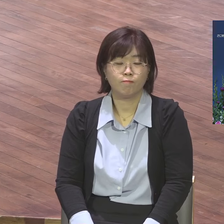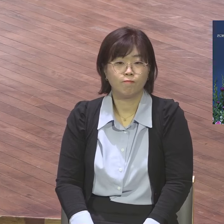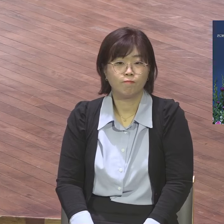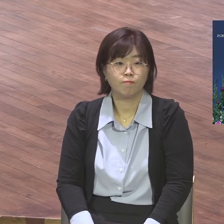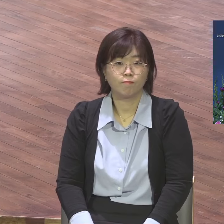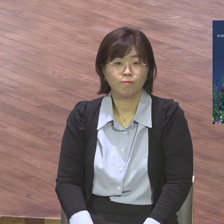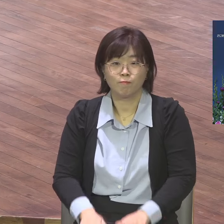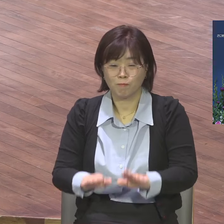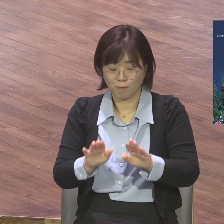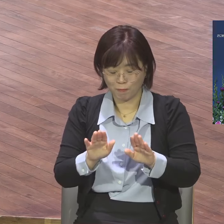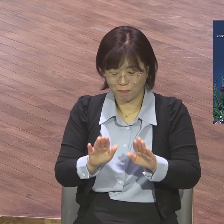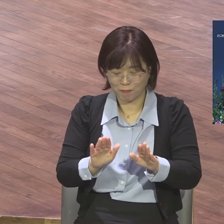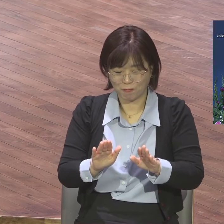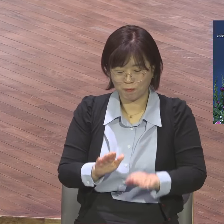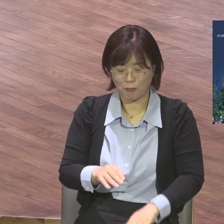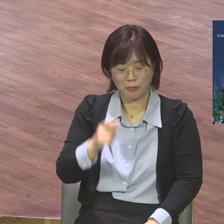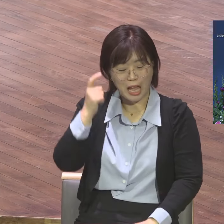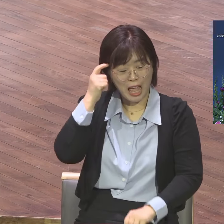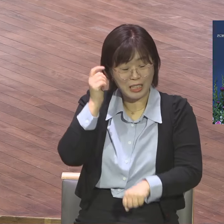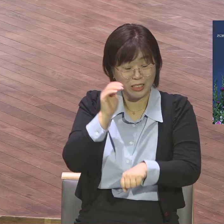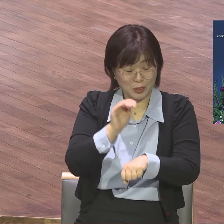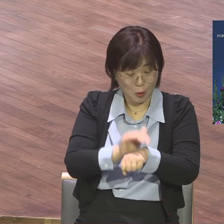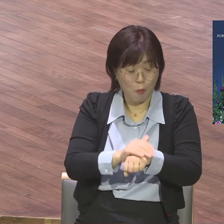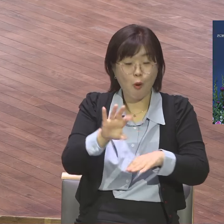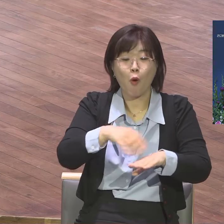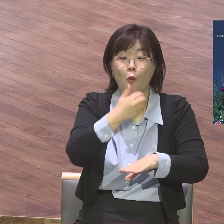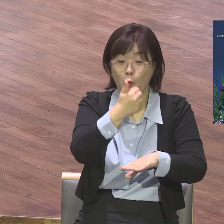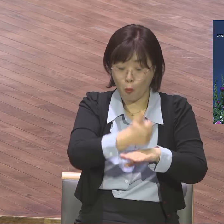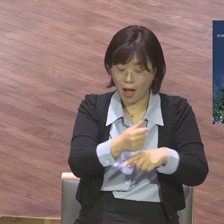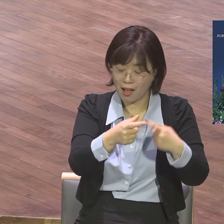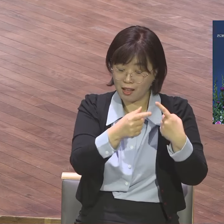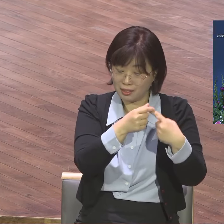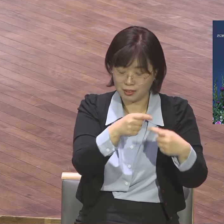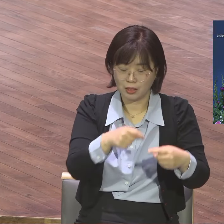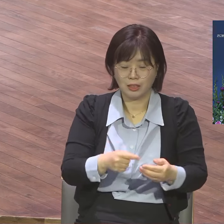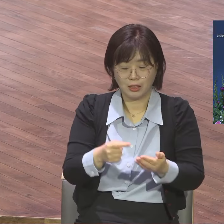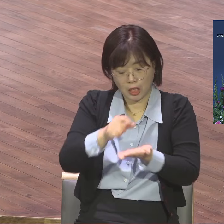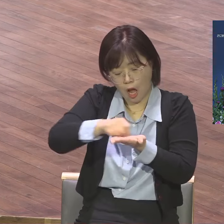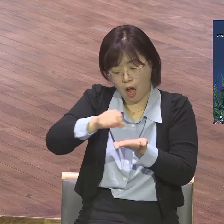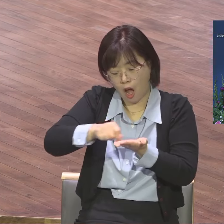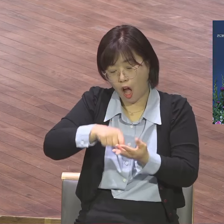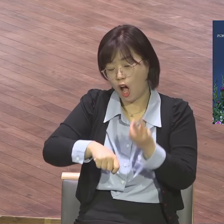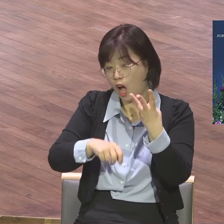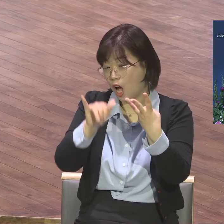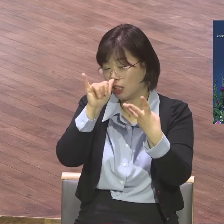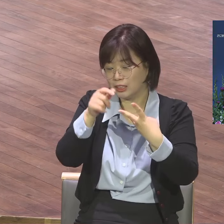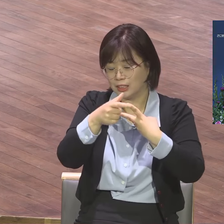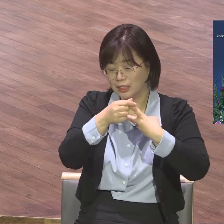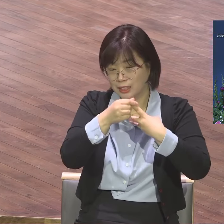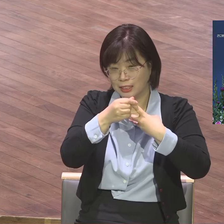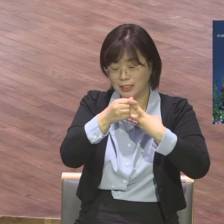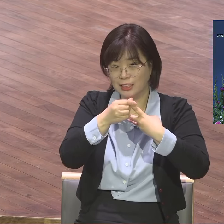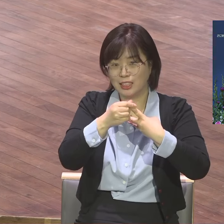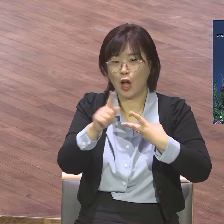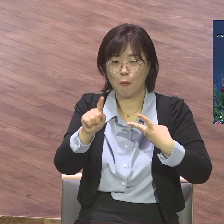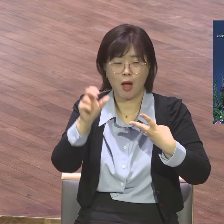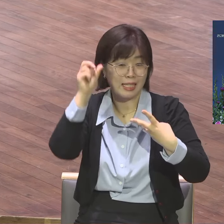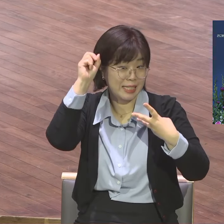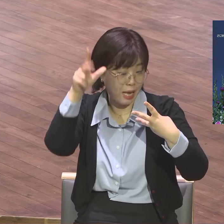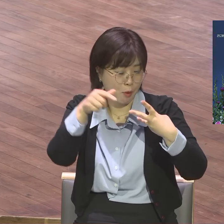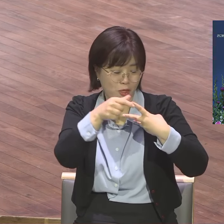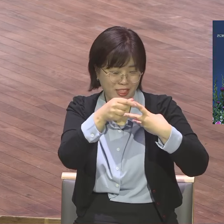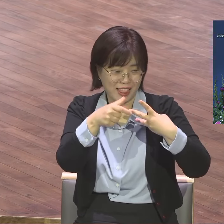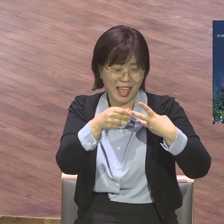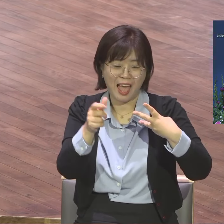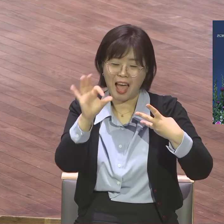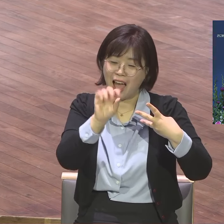잠언, 전도서, 아가서를 그렇게 썼는데 제일 마지막에 쓴 것이